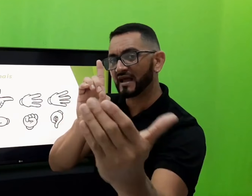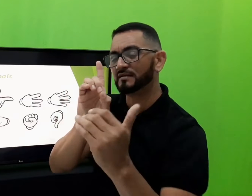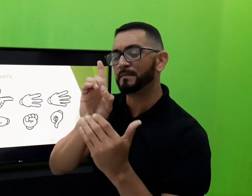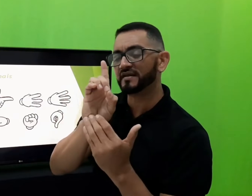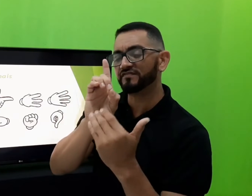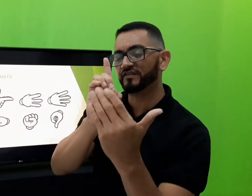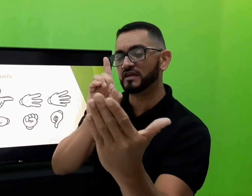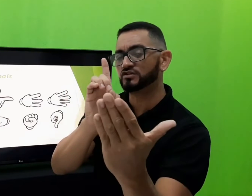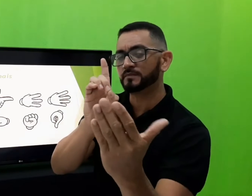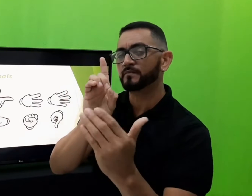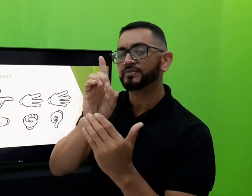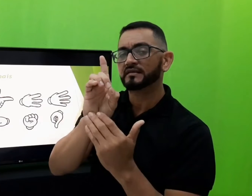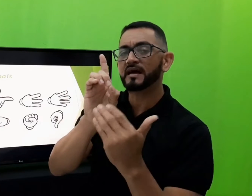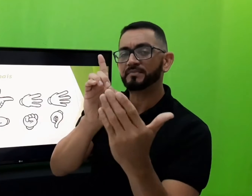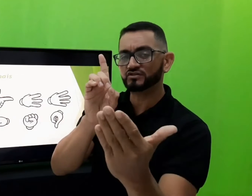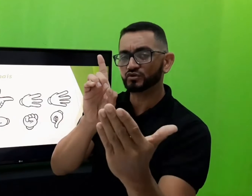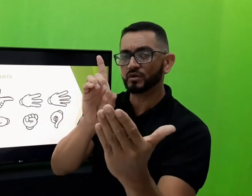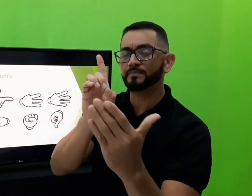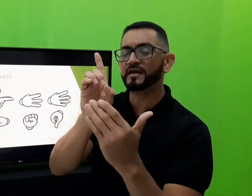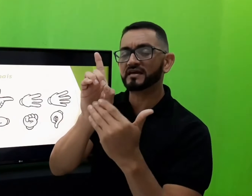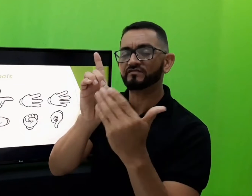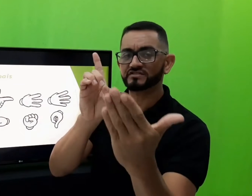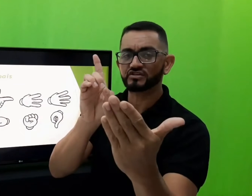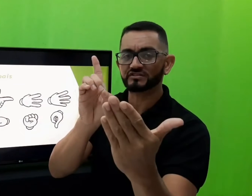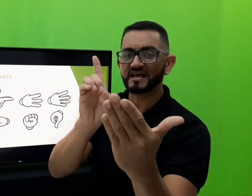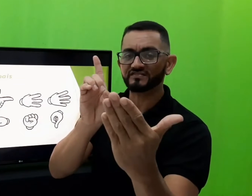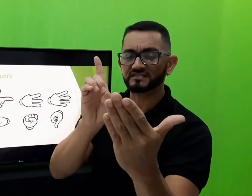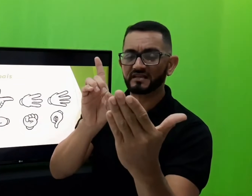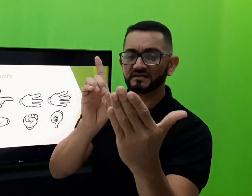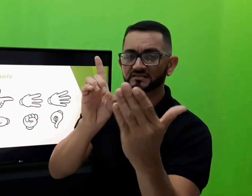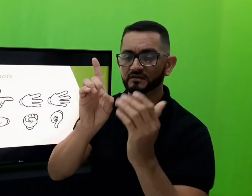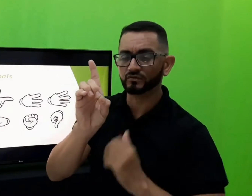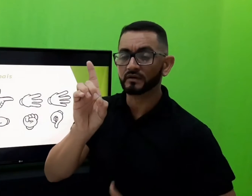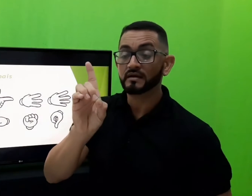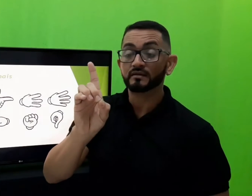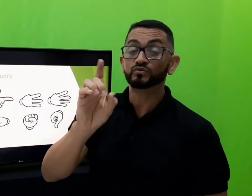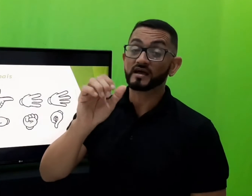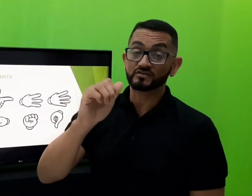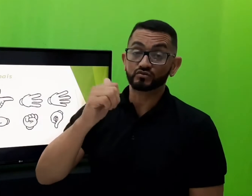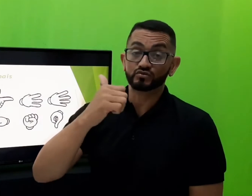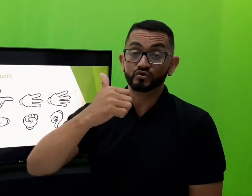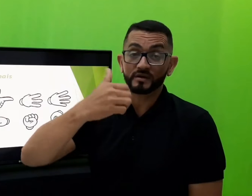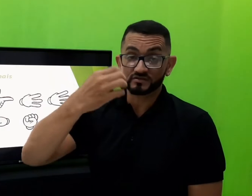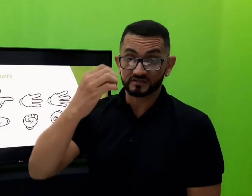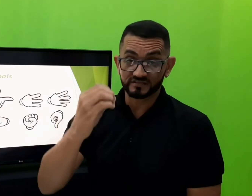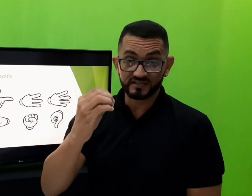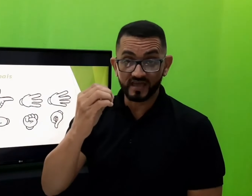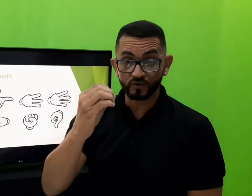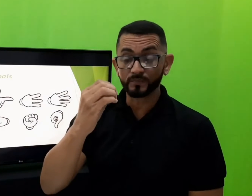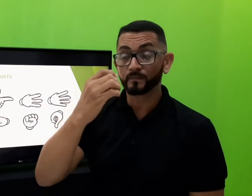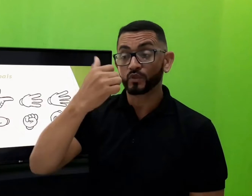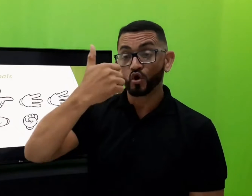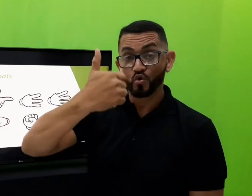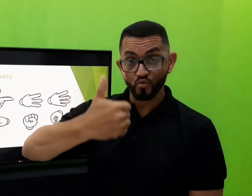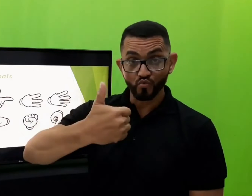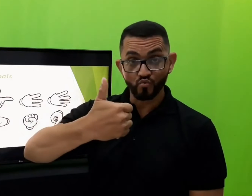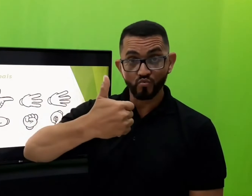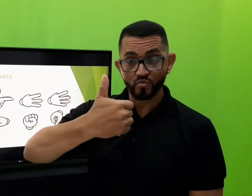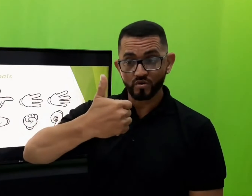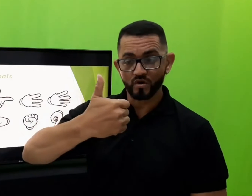voltada para frente da pessoa para quem você está sinalizando. No caso dos números, 0, 1, olha